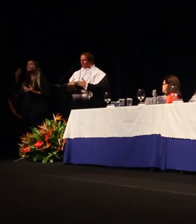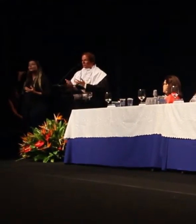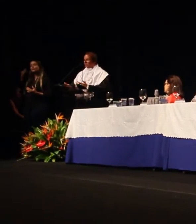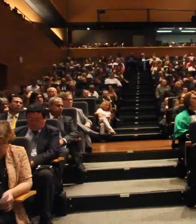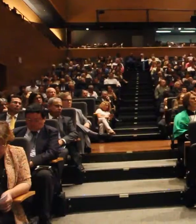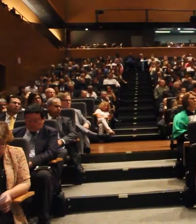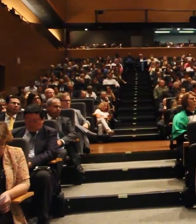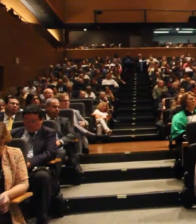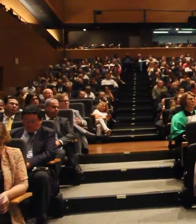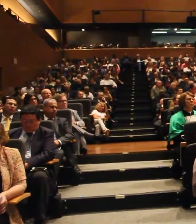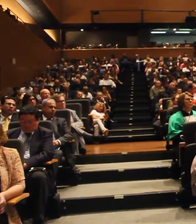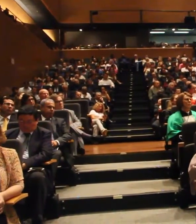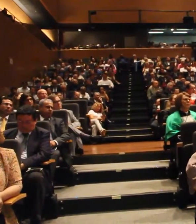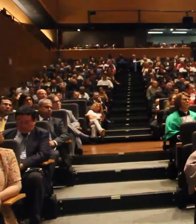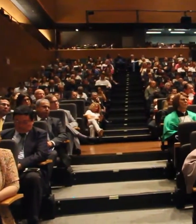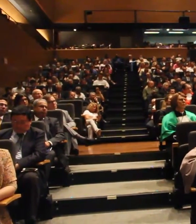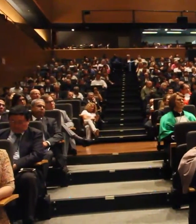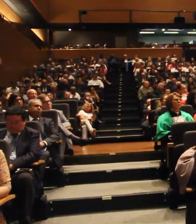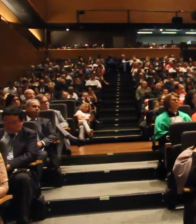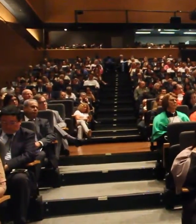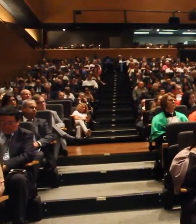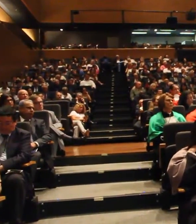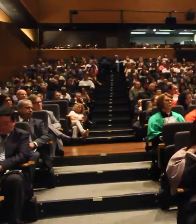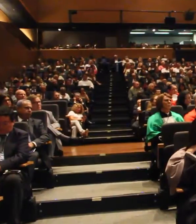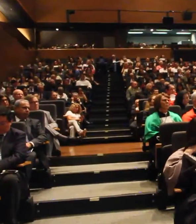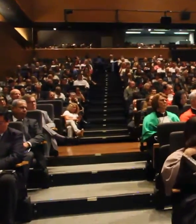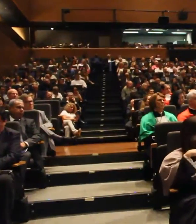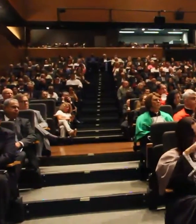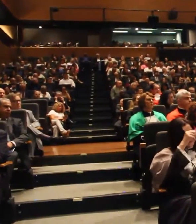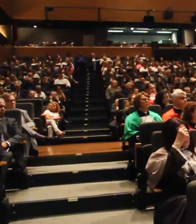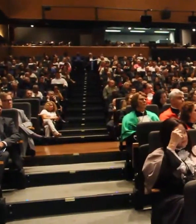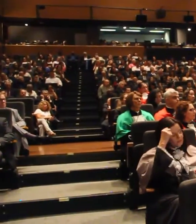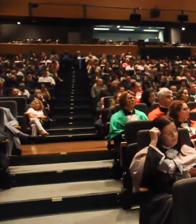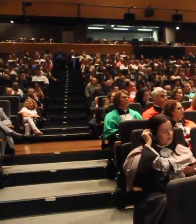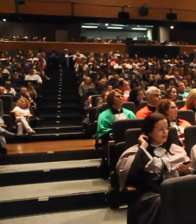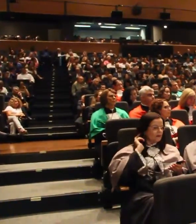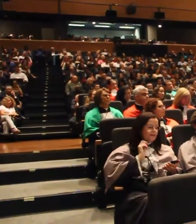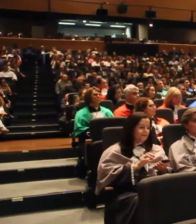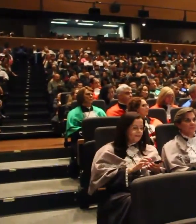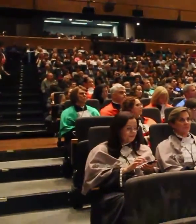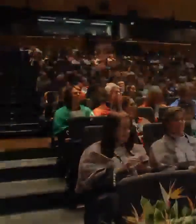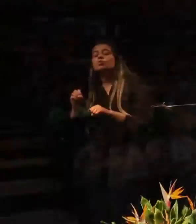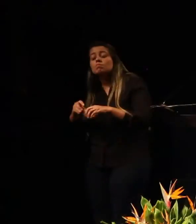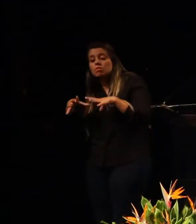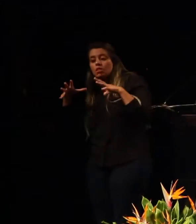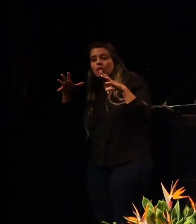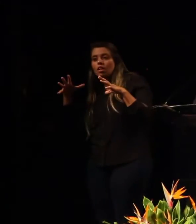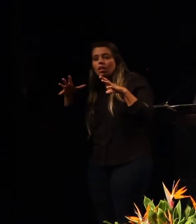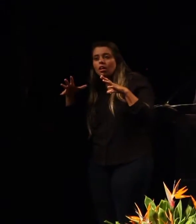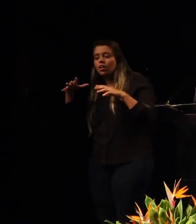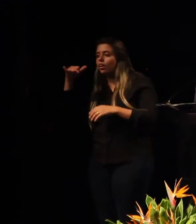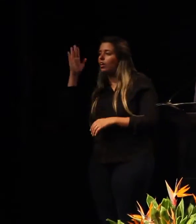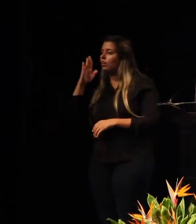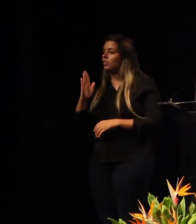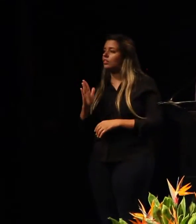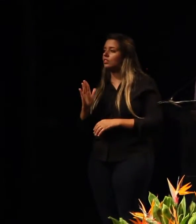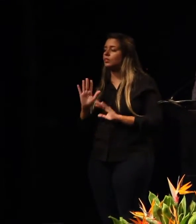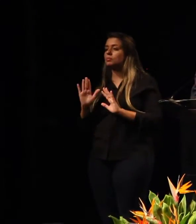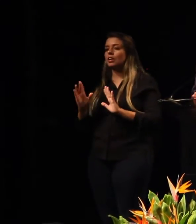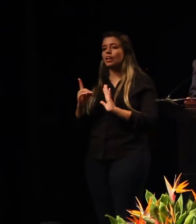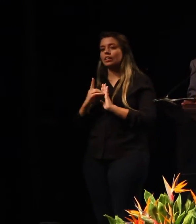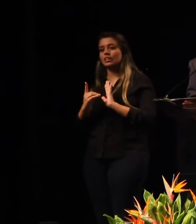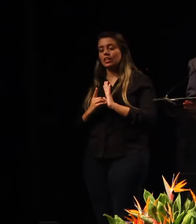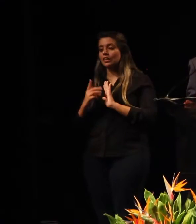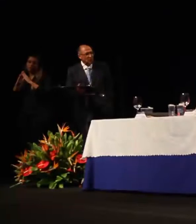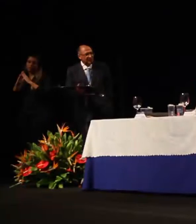foi realizado no teatro santander em são paulo e contou com um público de mais de mil pessoas inclusive com a presença do governador geraldo